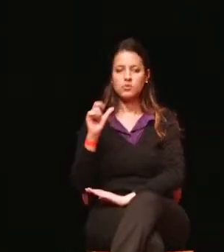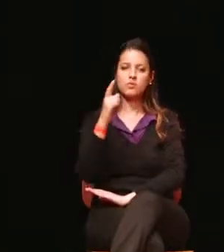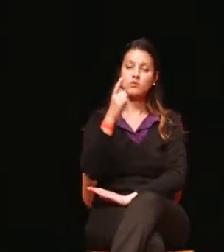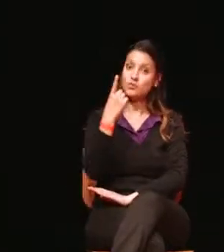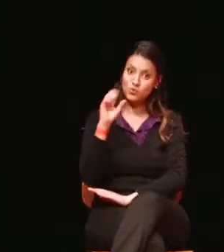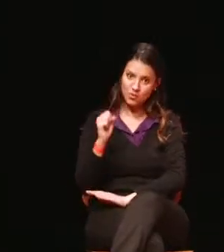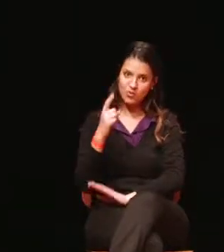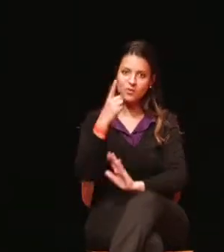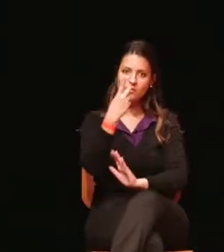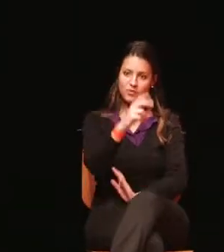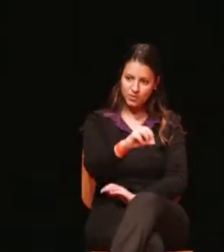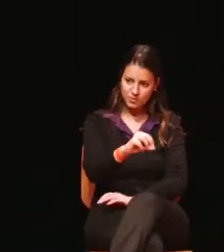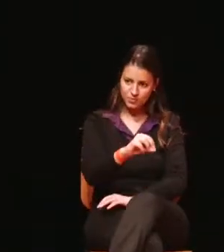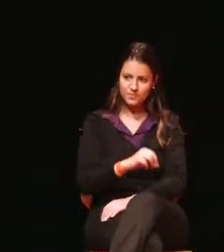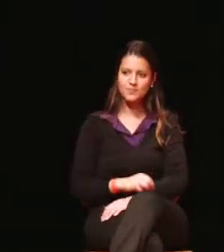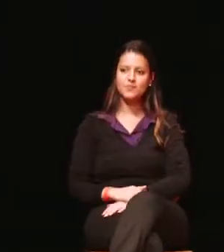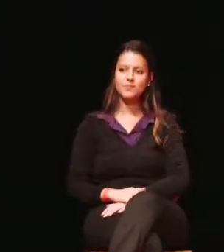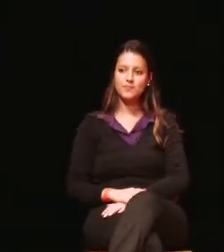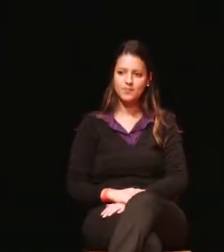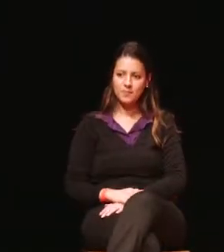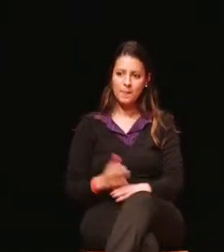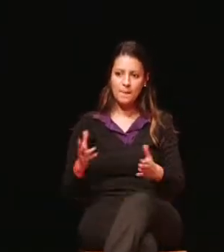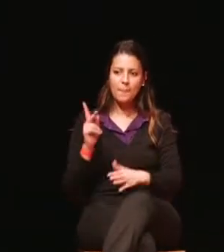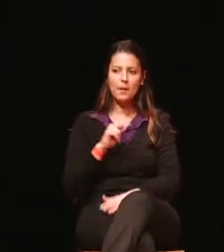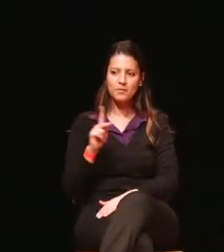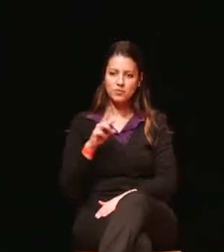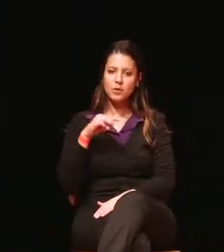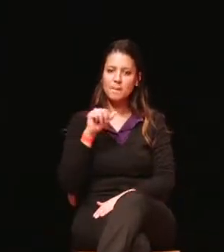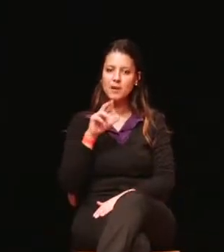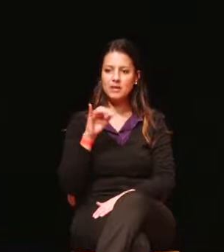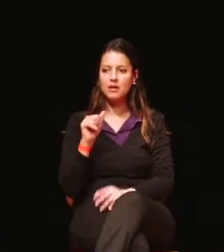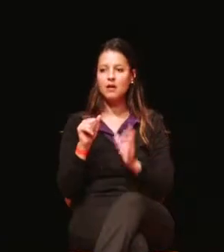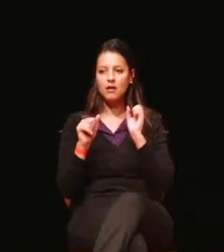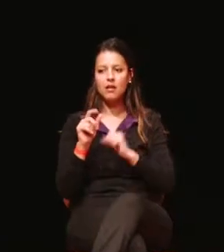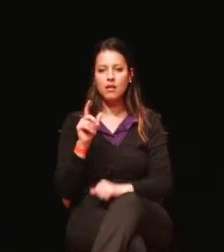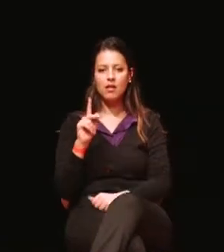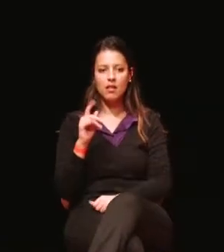Por favor, agora eu gostaria de chamar a professora Maria Helena Toledo Machado.